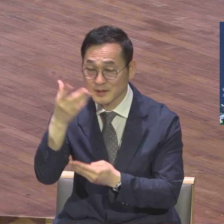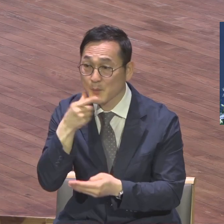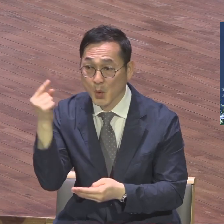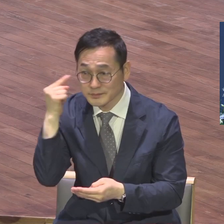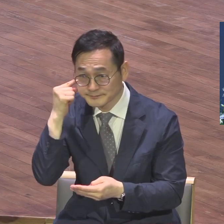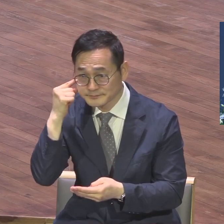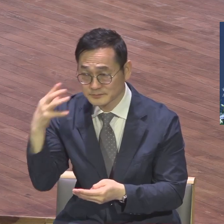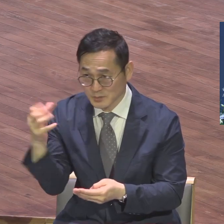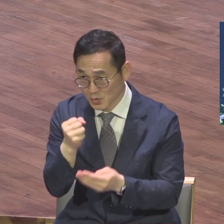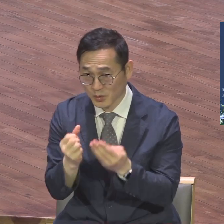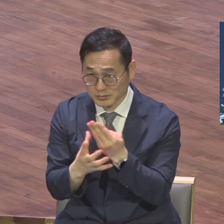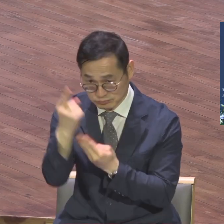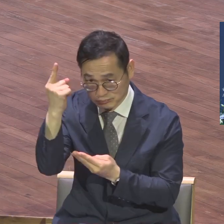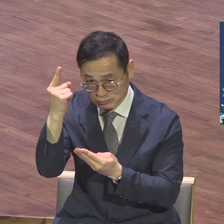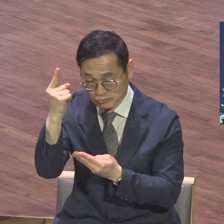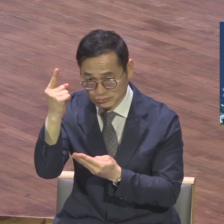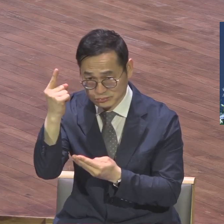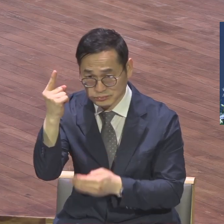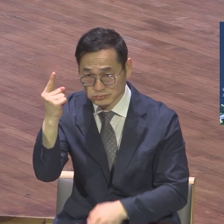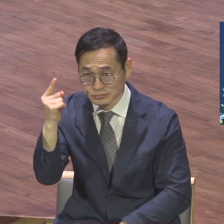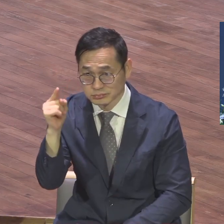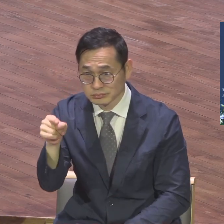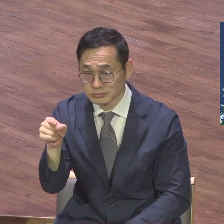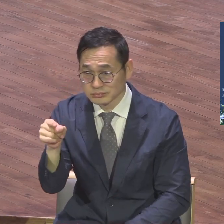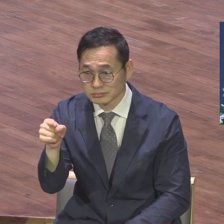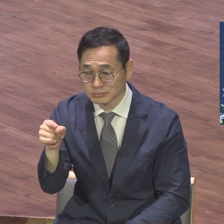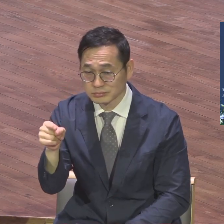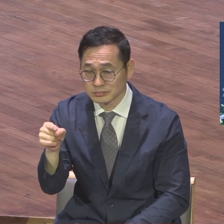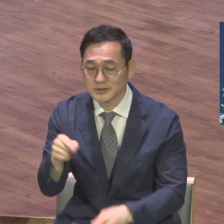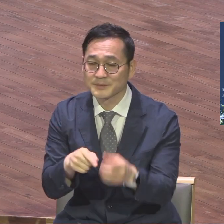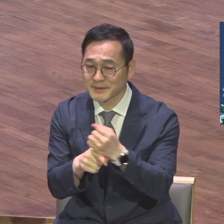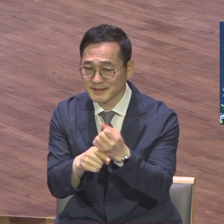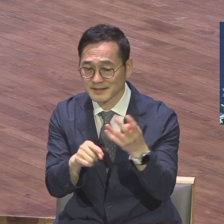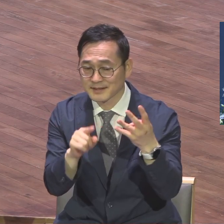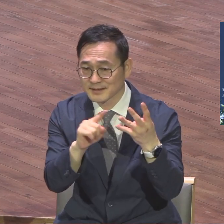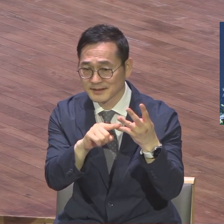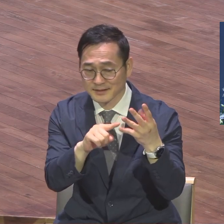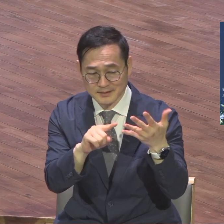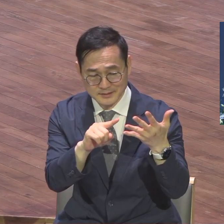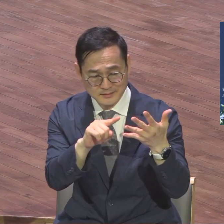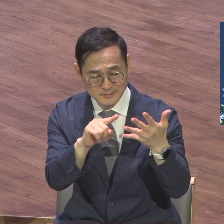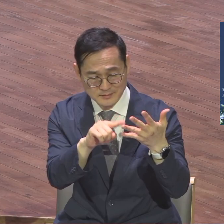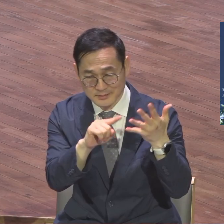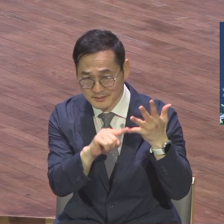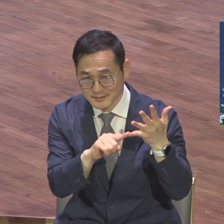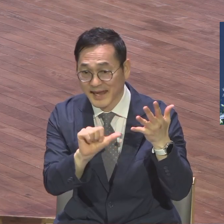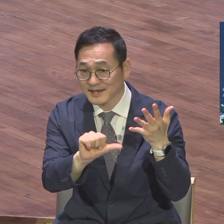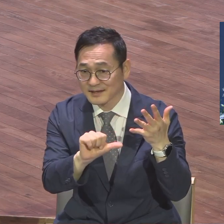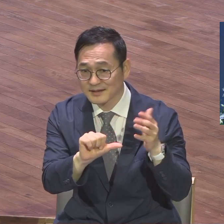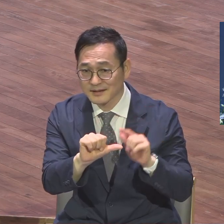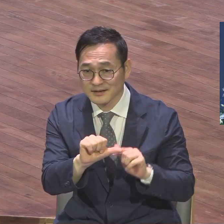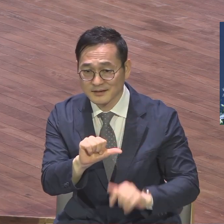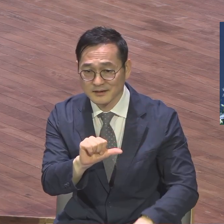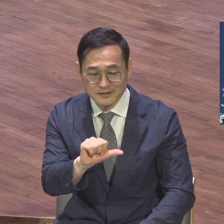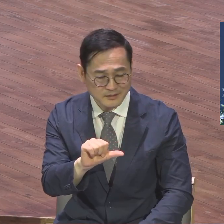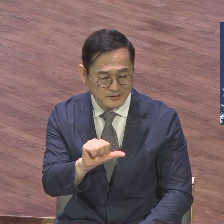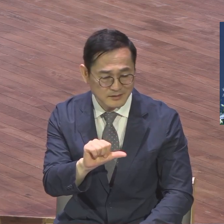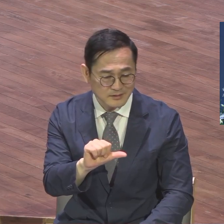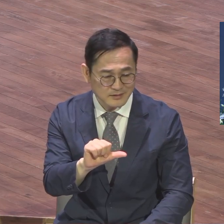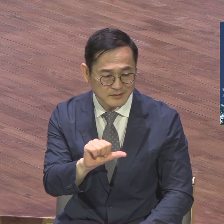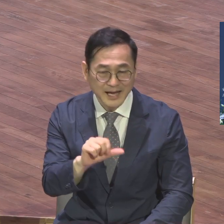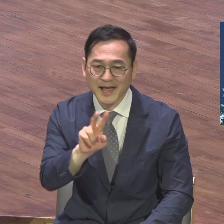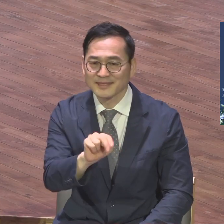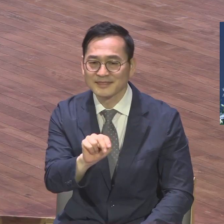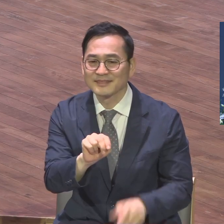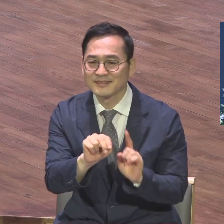되었어. 정말 복음으로 하나 된 원리스 공동체를 이루자. 마지막 애인이 뭐냐? Next generation.